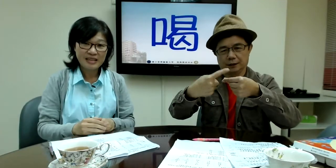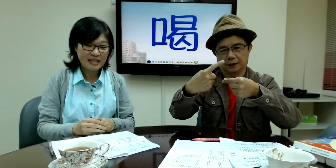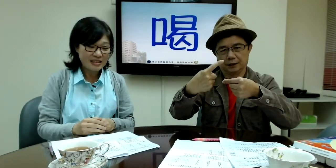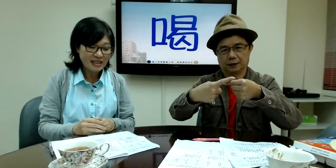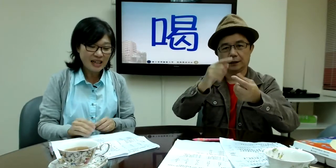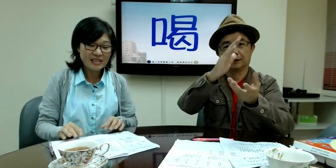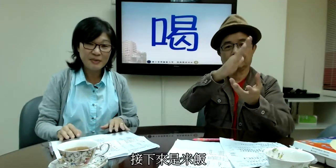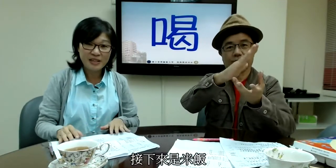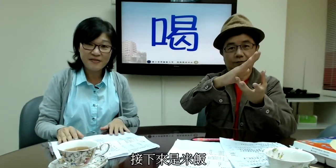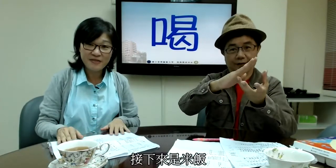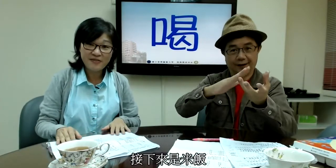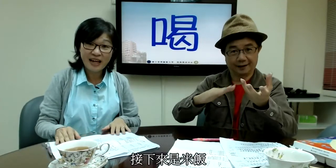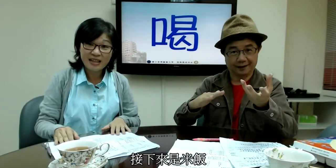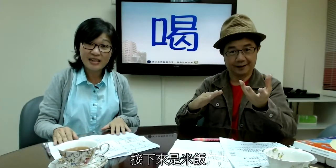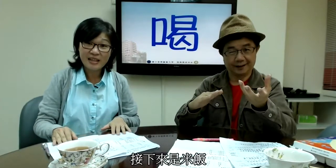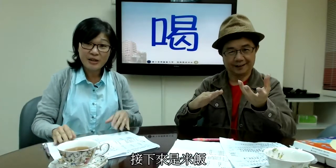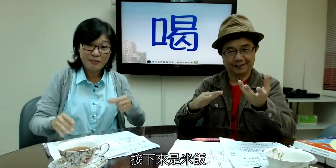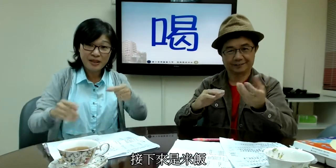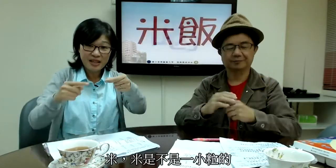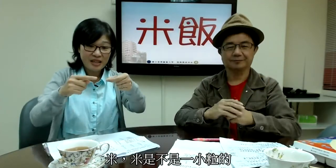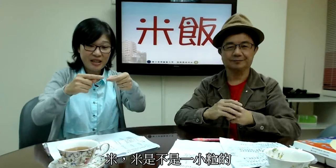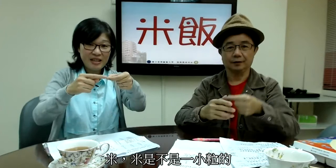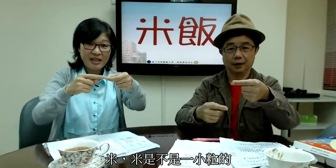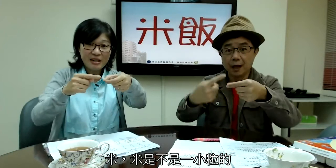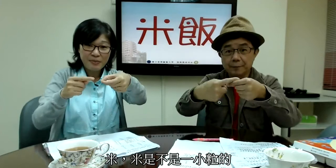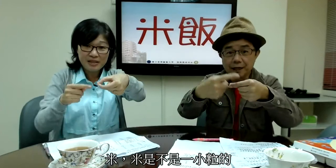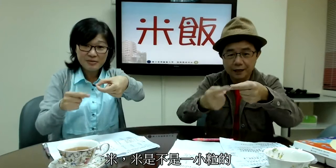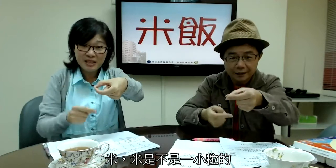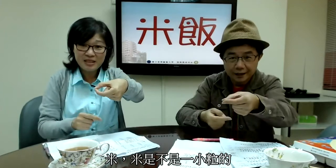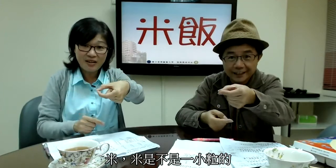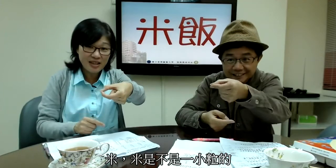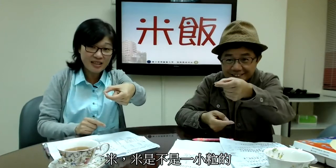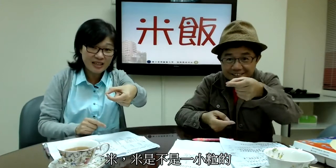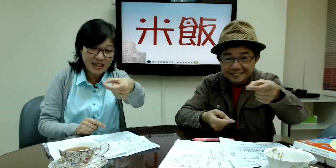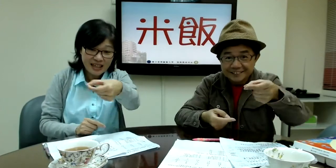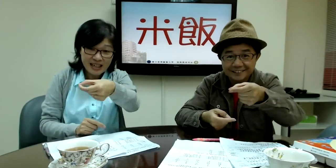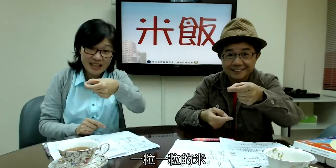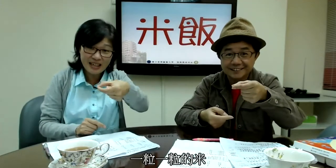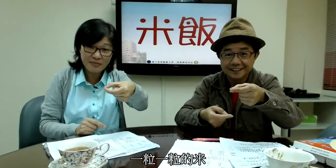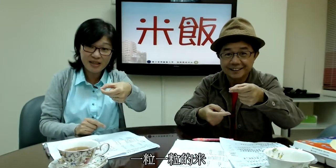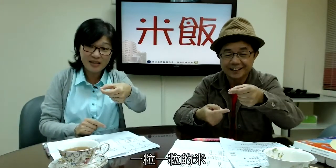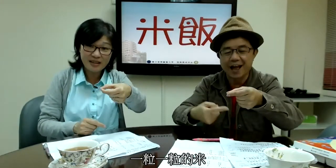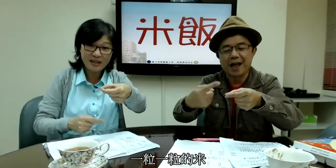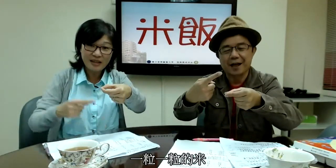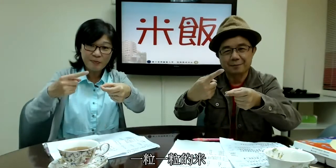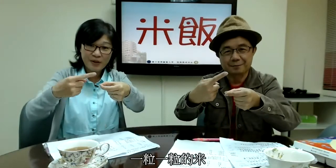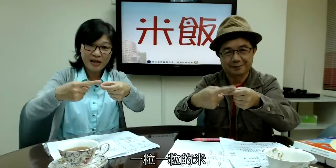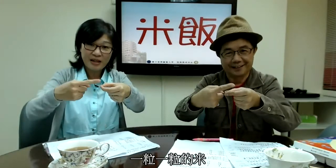接下来是米饭，米，米是不是一小粒的？哎，一粒一粒的米，所以